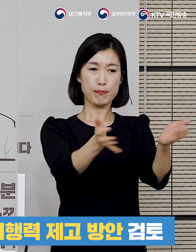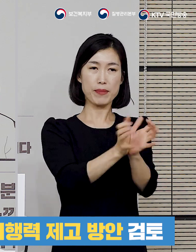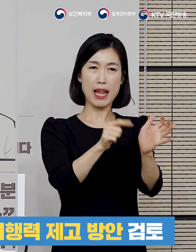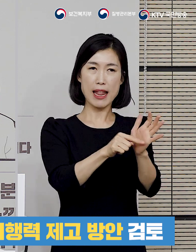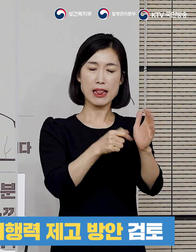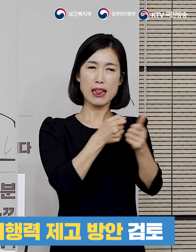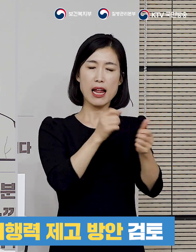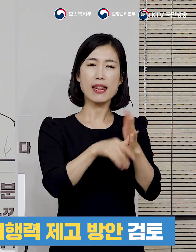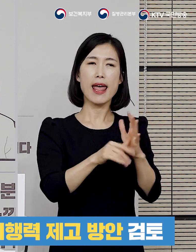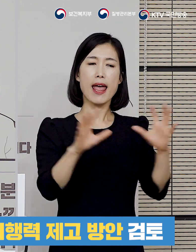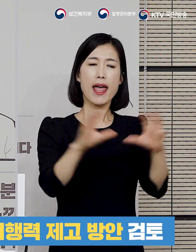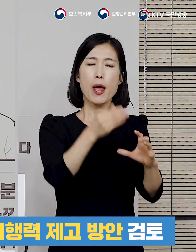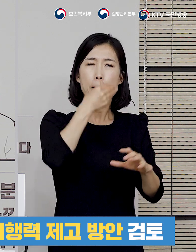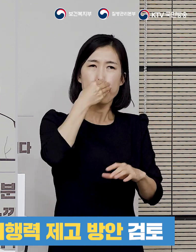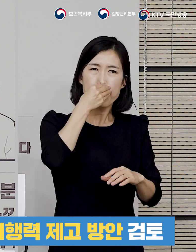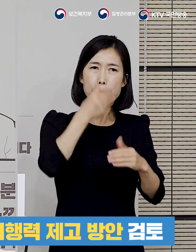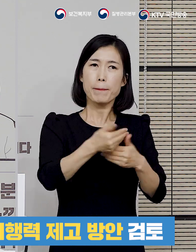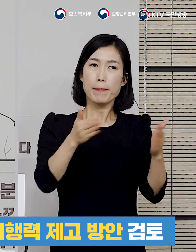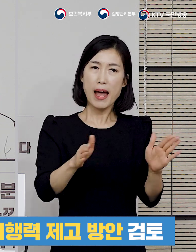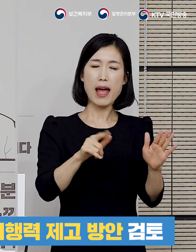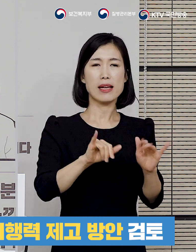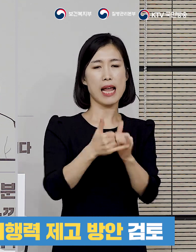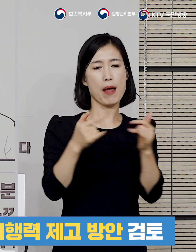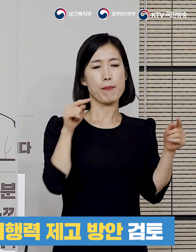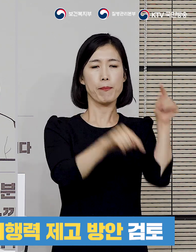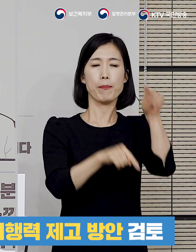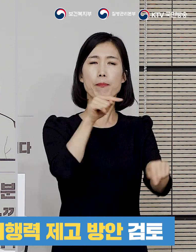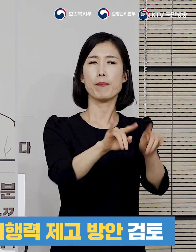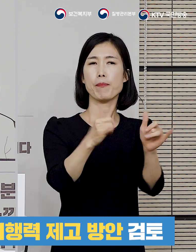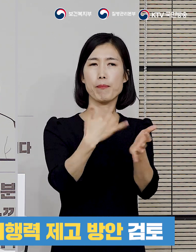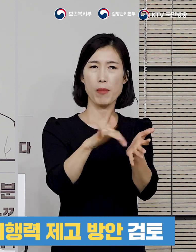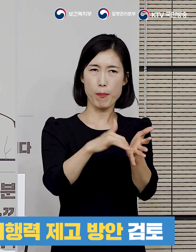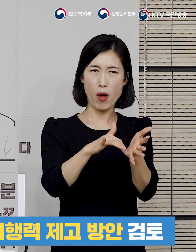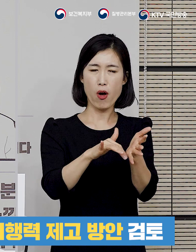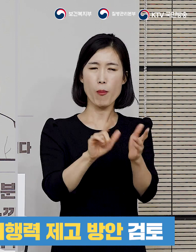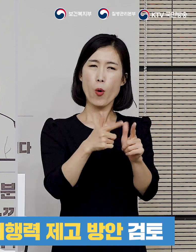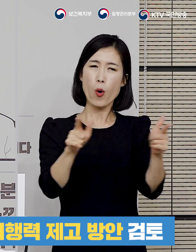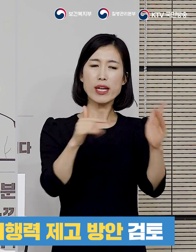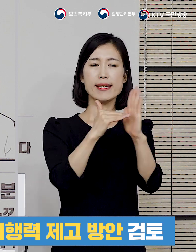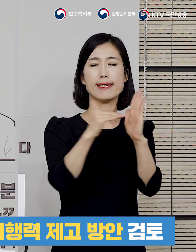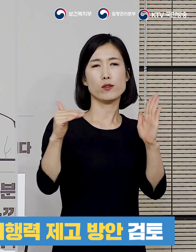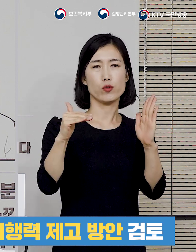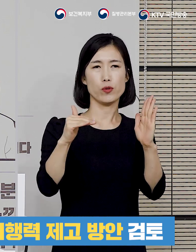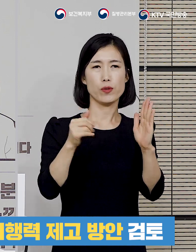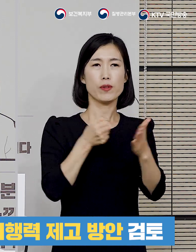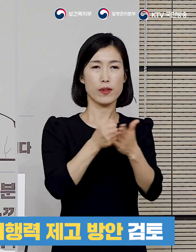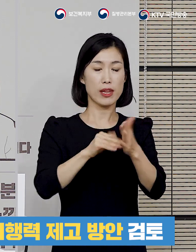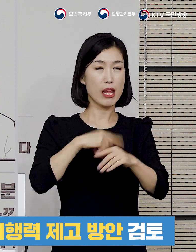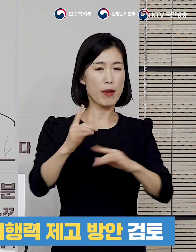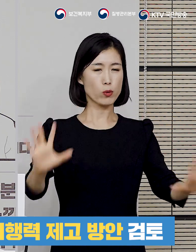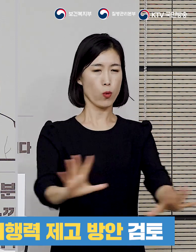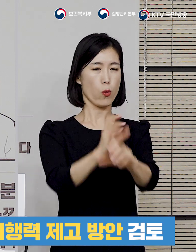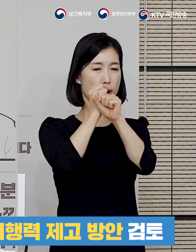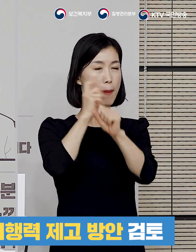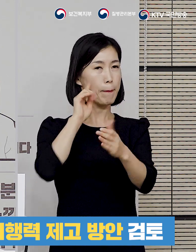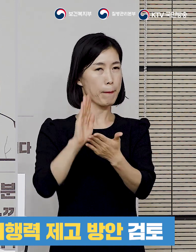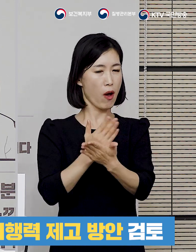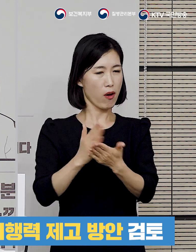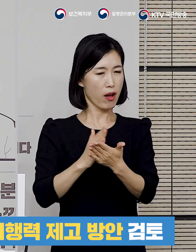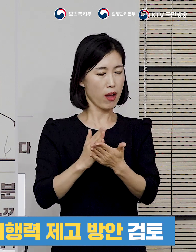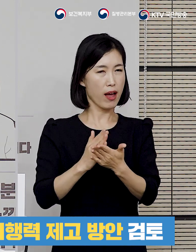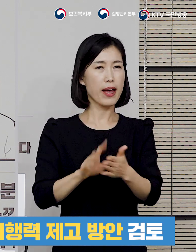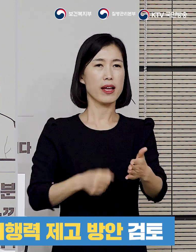고위험 시설을 선정할 때 밀폐, 밀접, 이용자의 규모 등 위험 지표를 기준으로